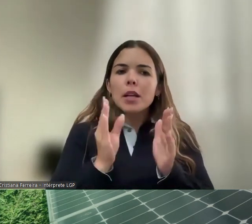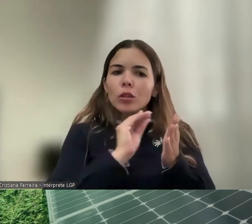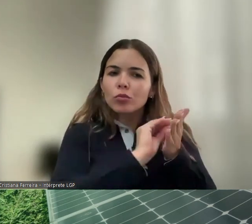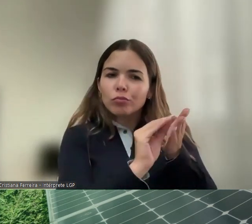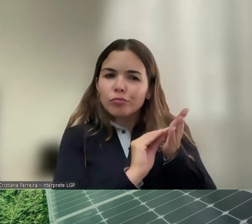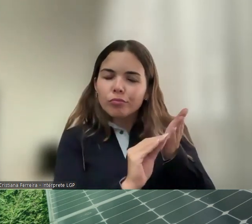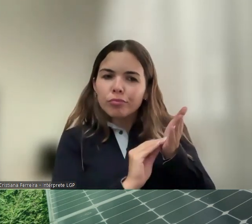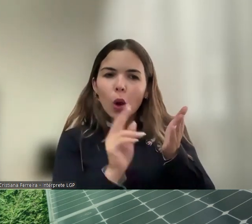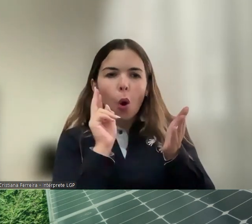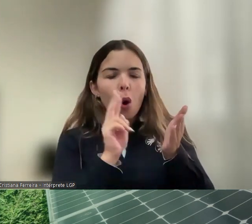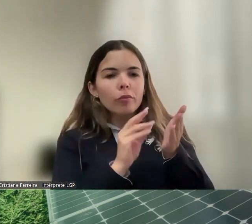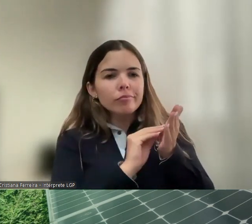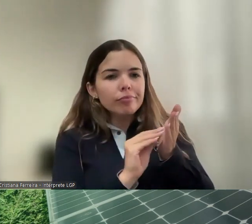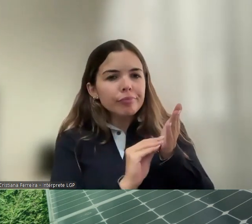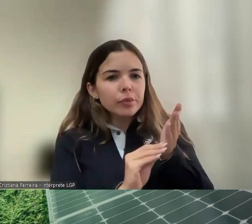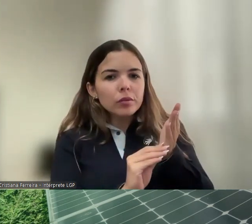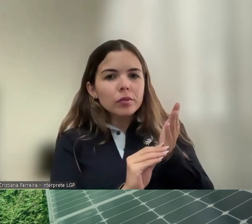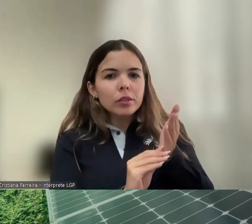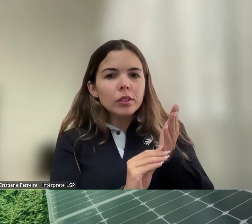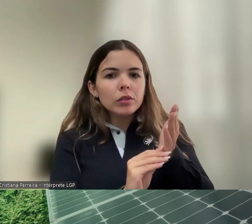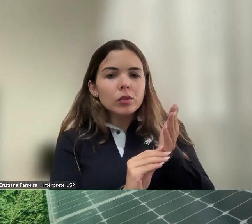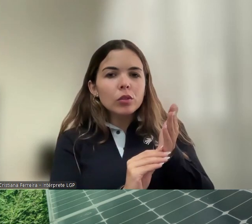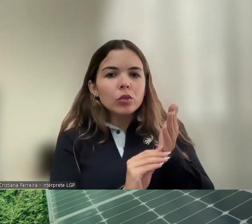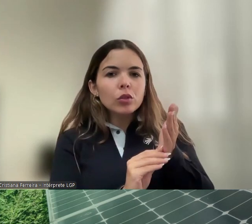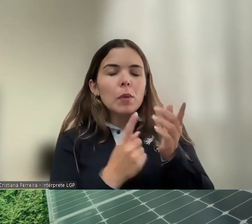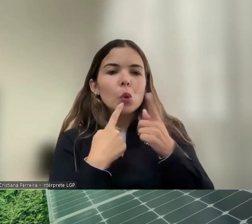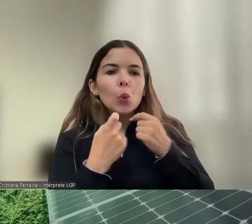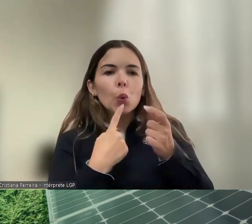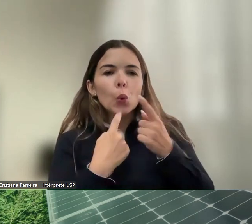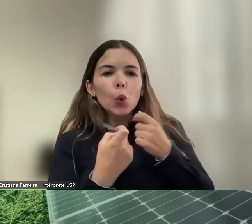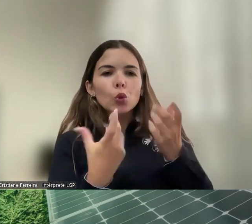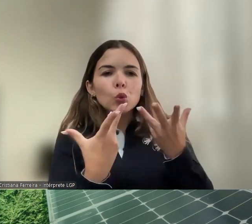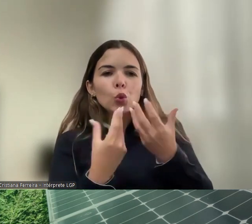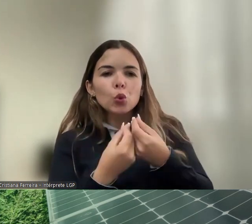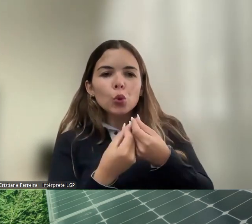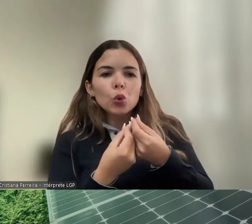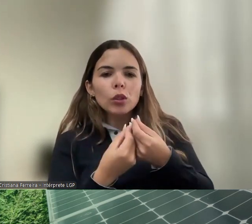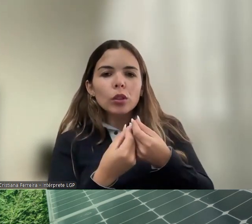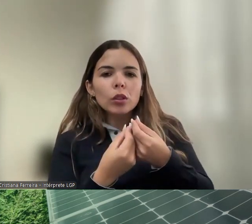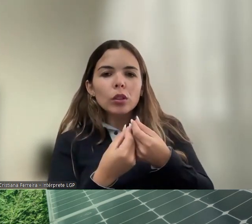apoiar o preenchimento do inquérito que vinha junto com